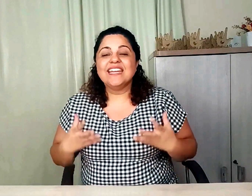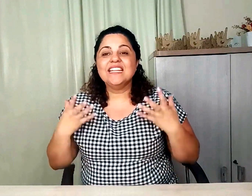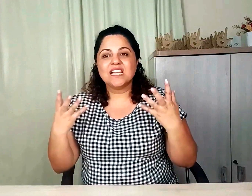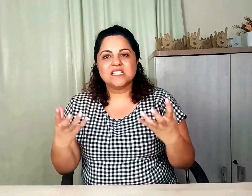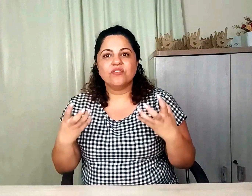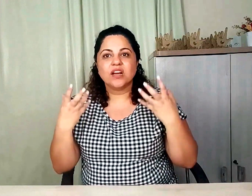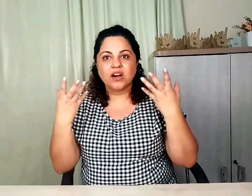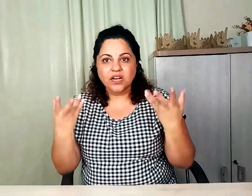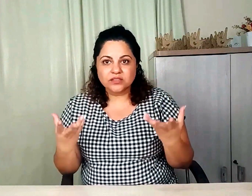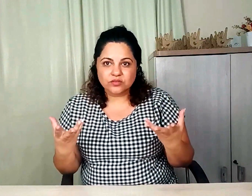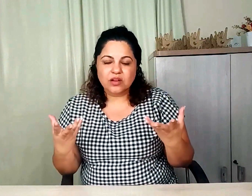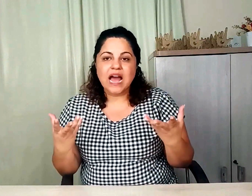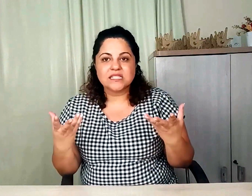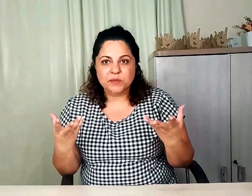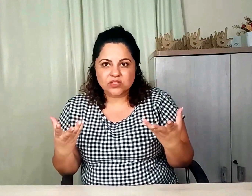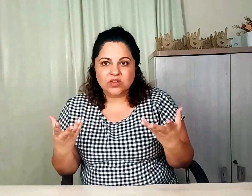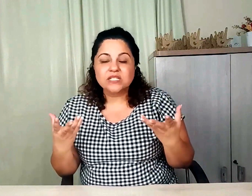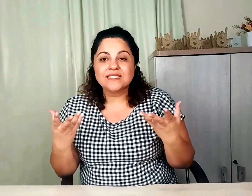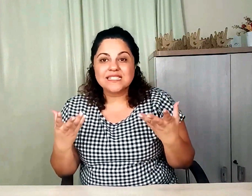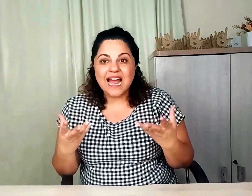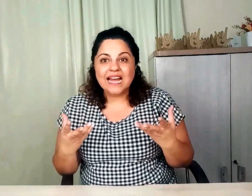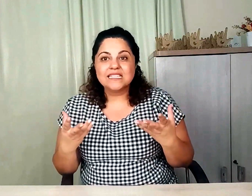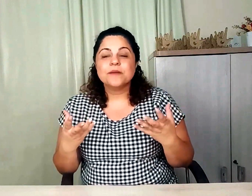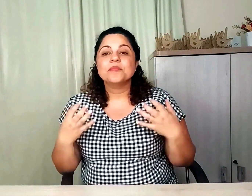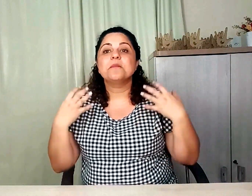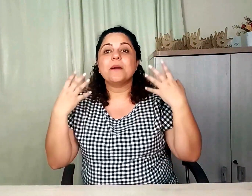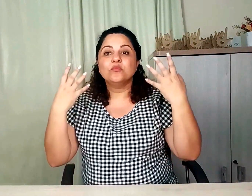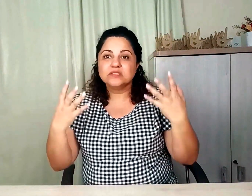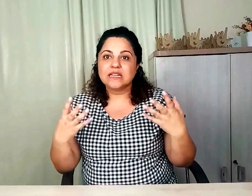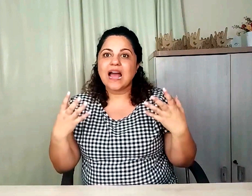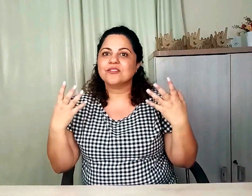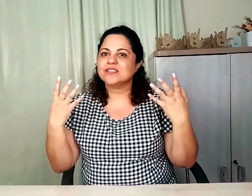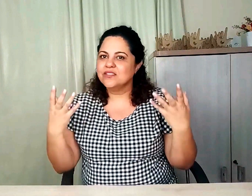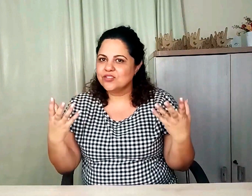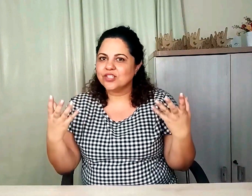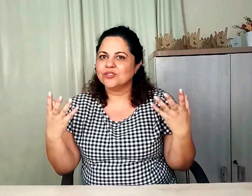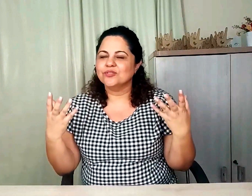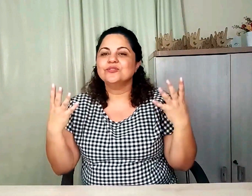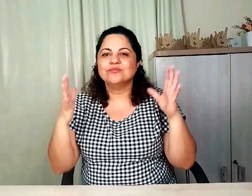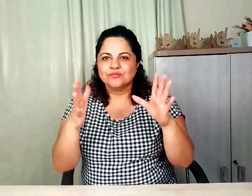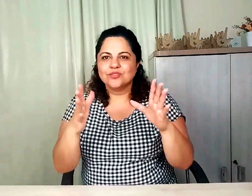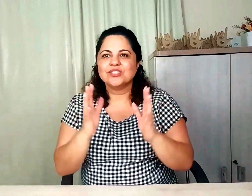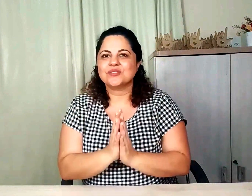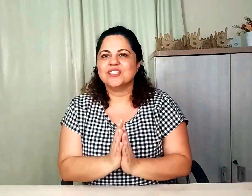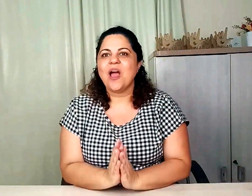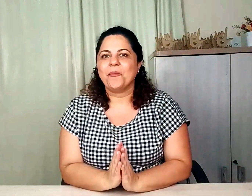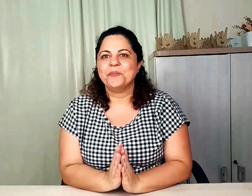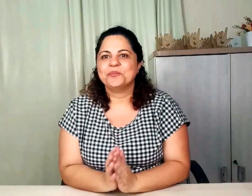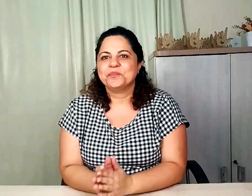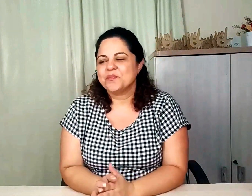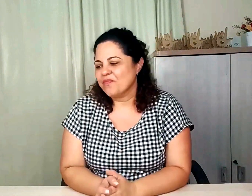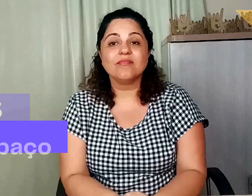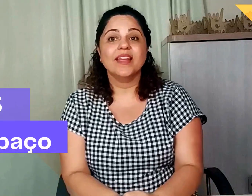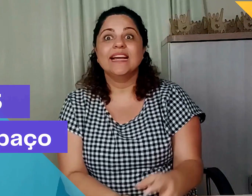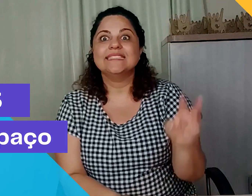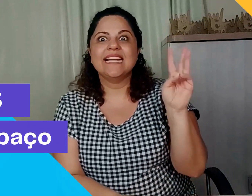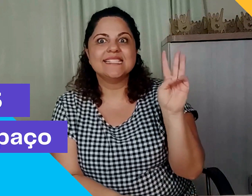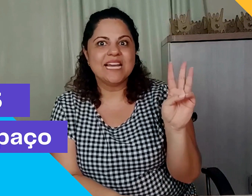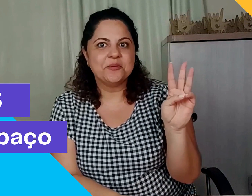vai intensificando as expressões faciais para mudar o sentido do seu sinal. Terceiro